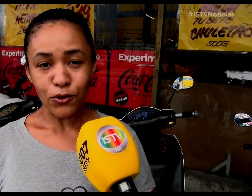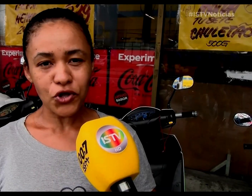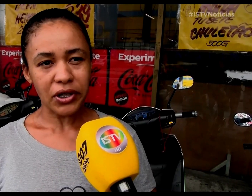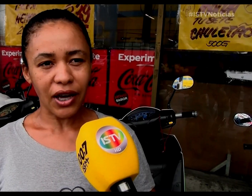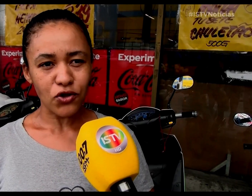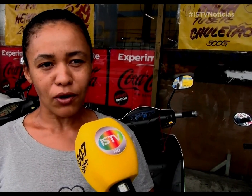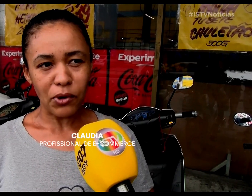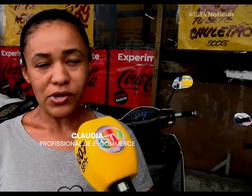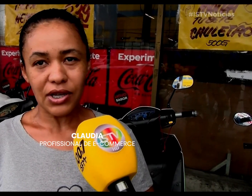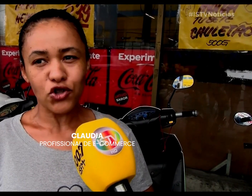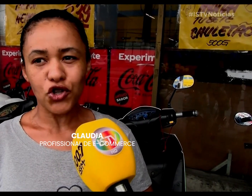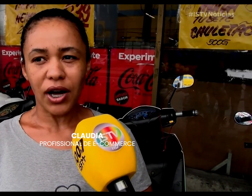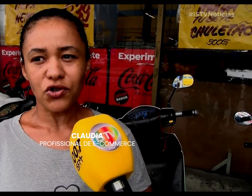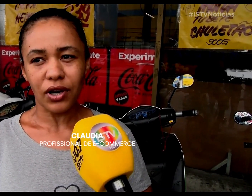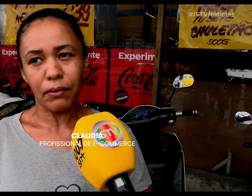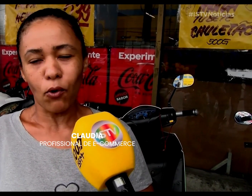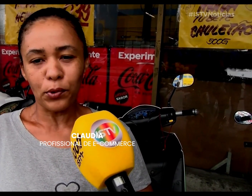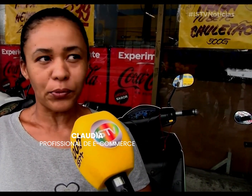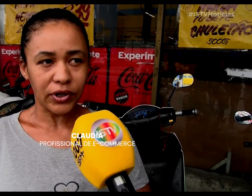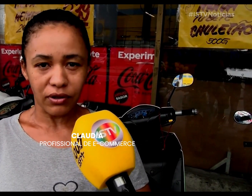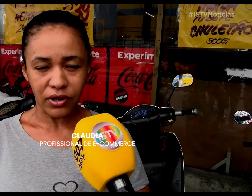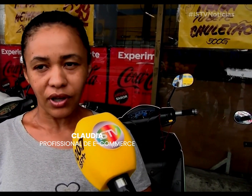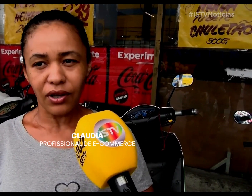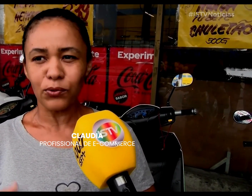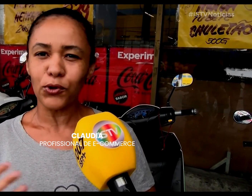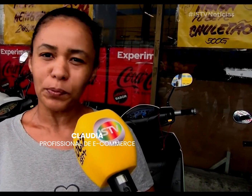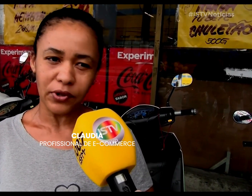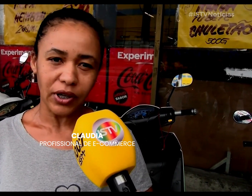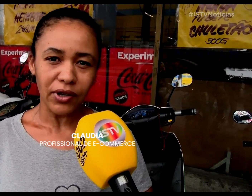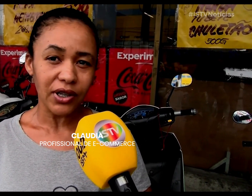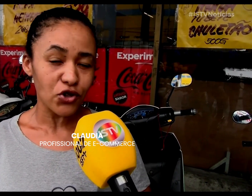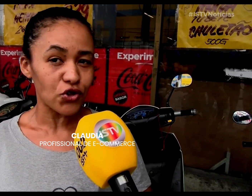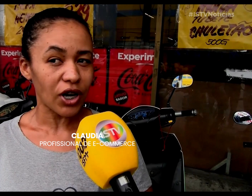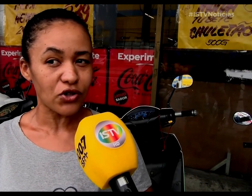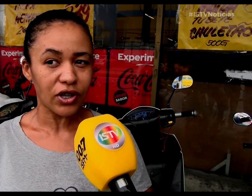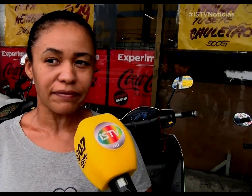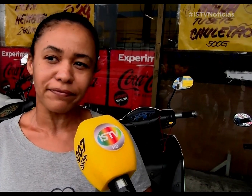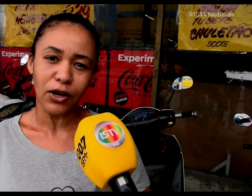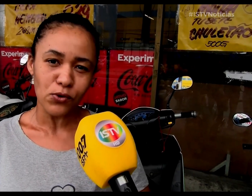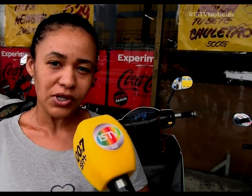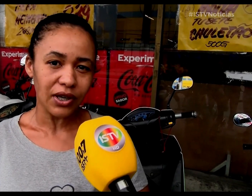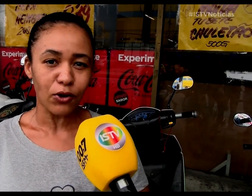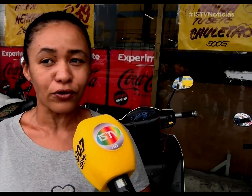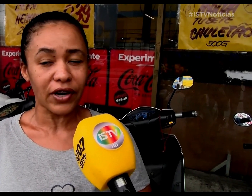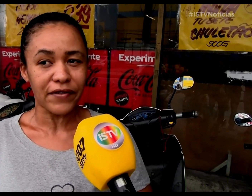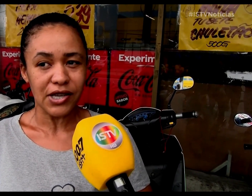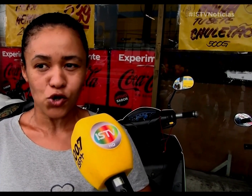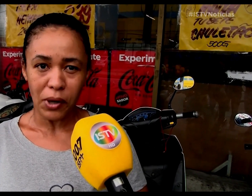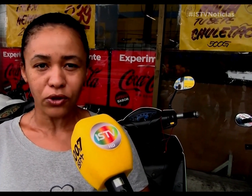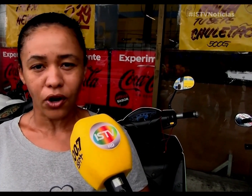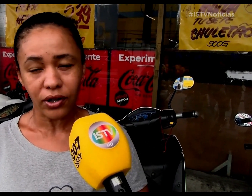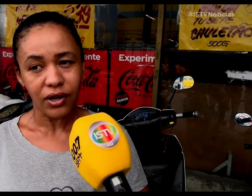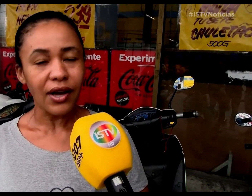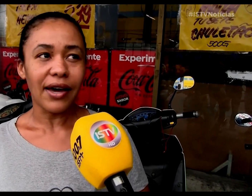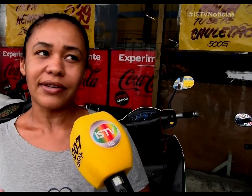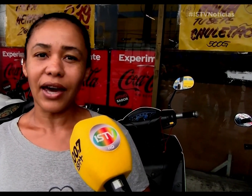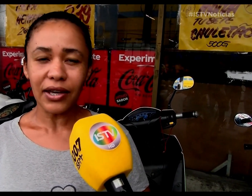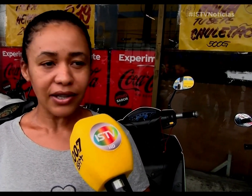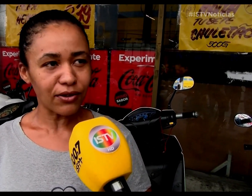de crédito é uma coisa que a gente acha, compra um pouquinho aqui, um outro pouquinho ali, a gente acha que vai conseguir. Quando vai fazer a somatória, e aí que não